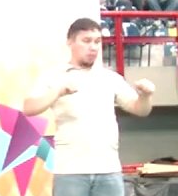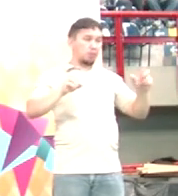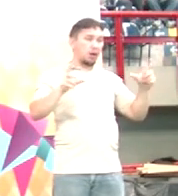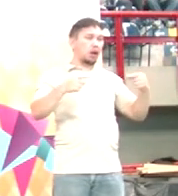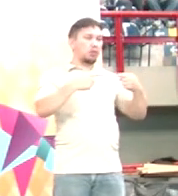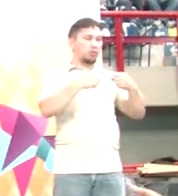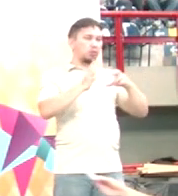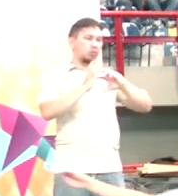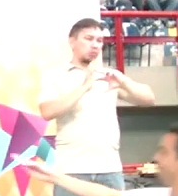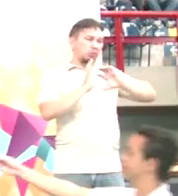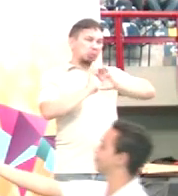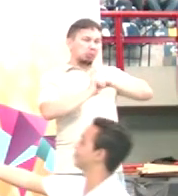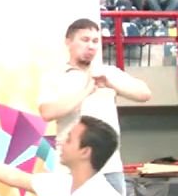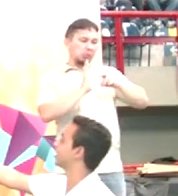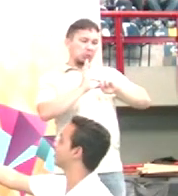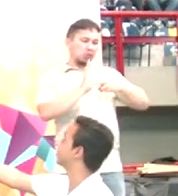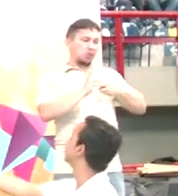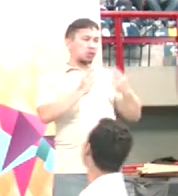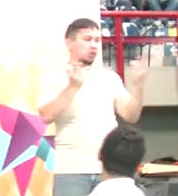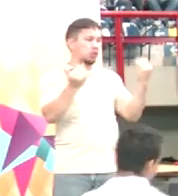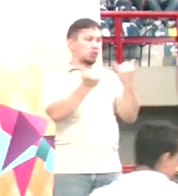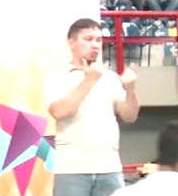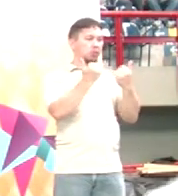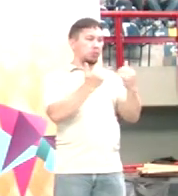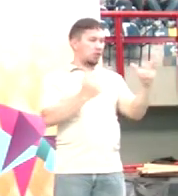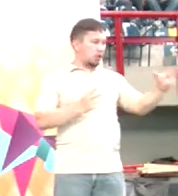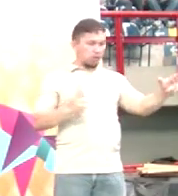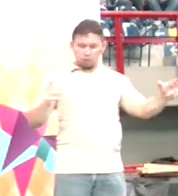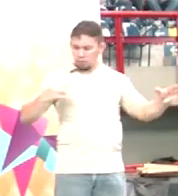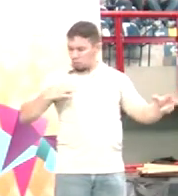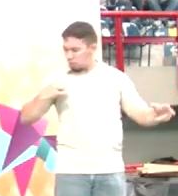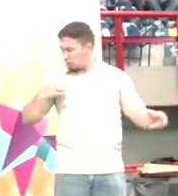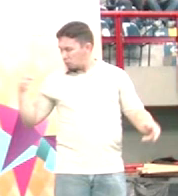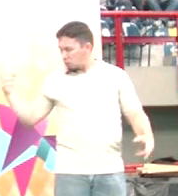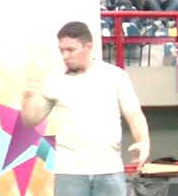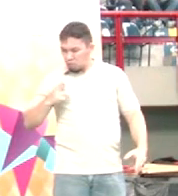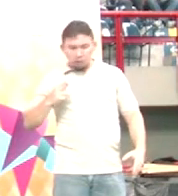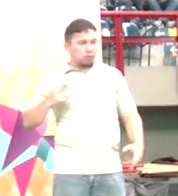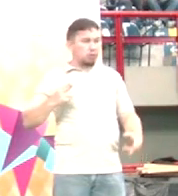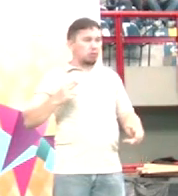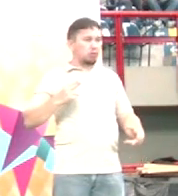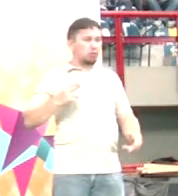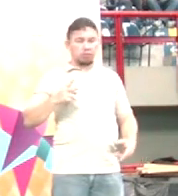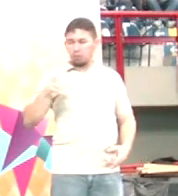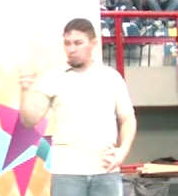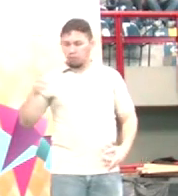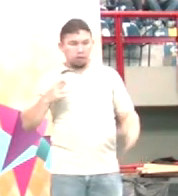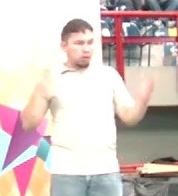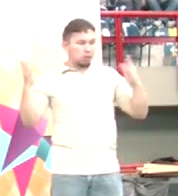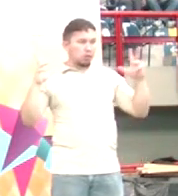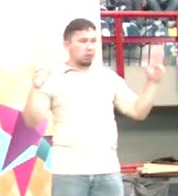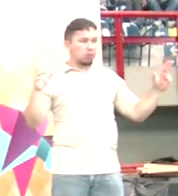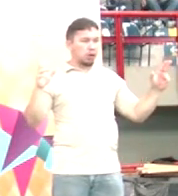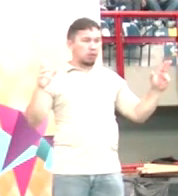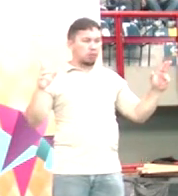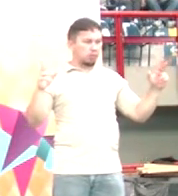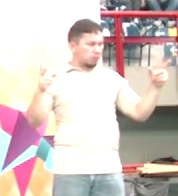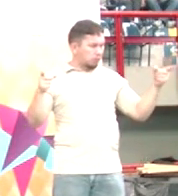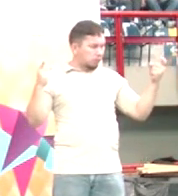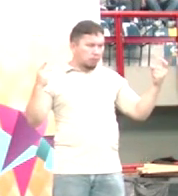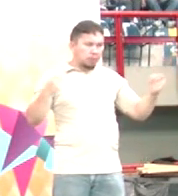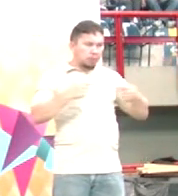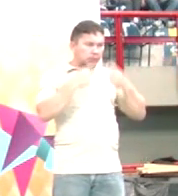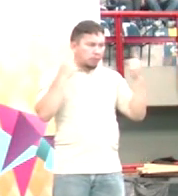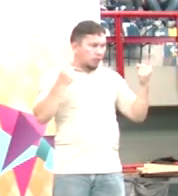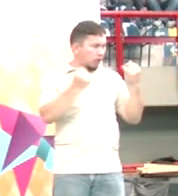semelhança se eu digo você veste as mesmas roupas, você tem as mesmas dúvidas. Percebem